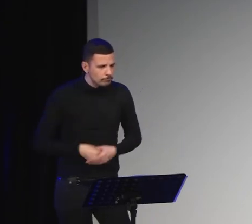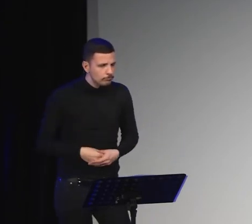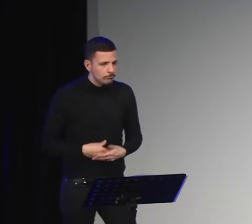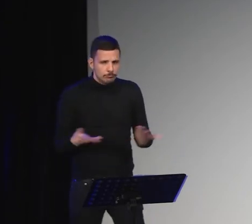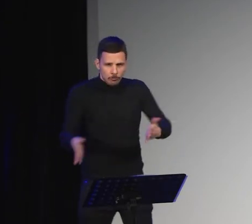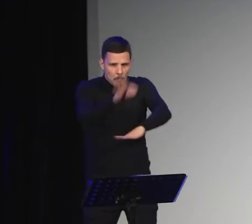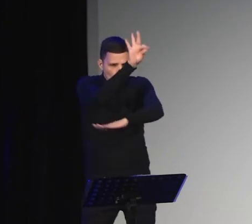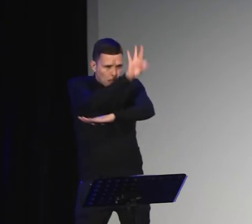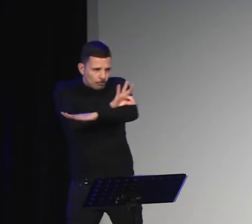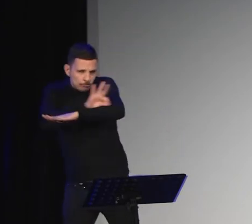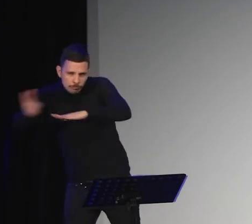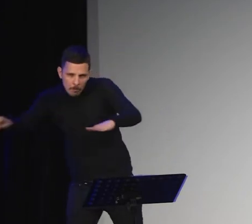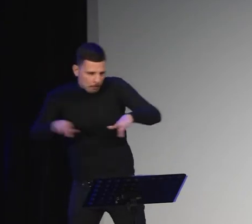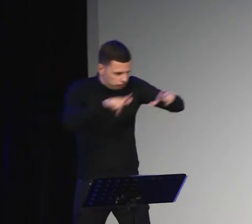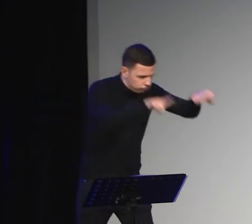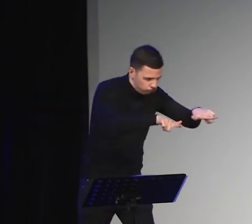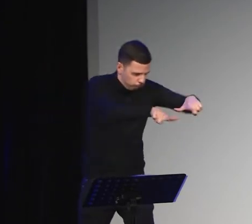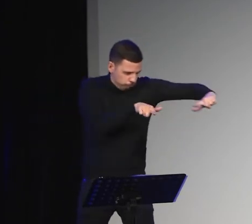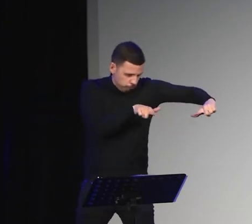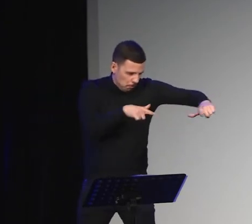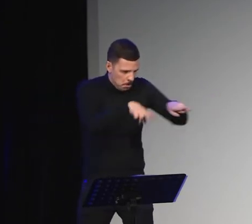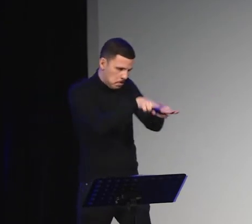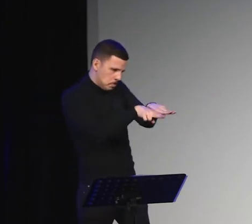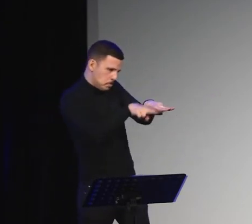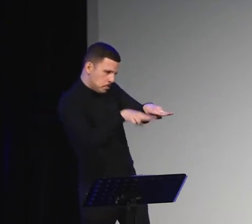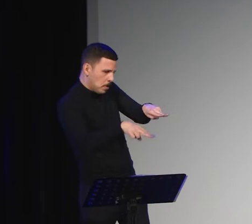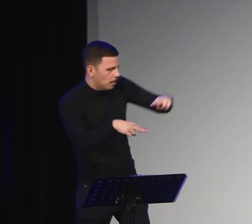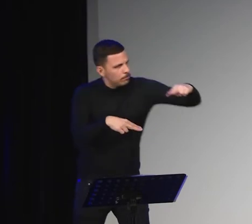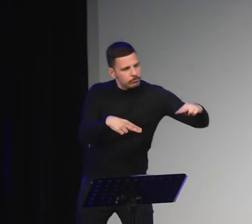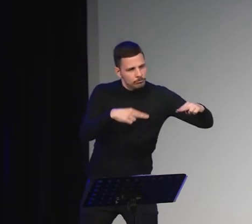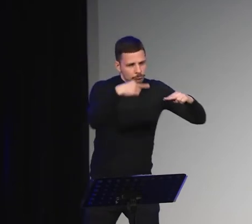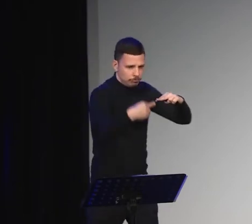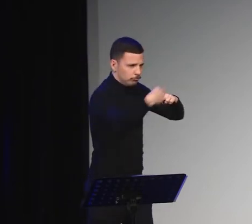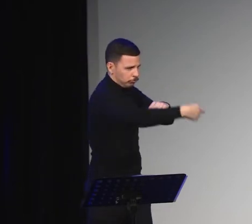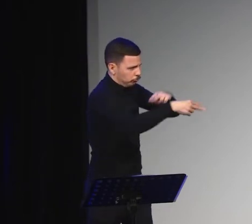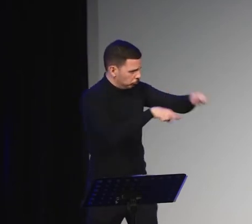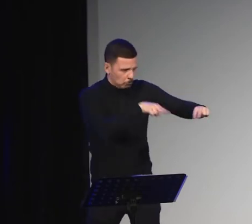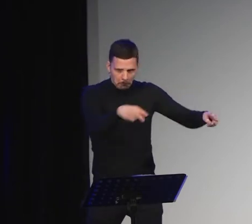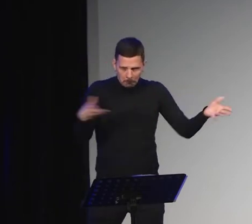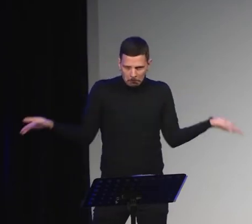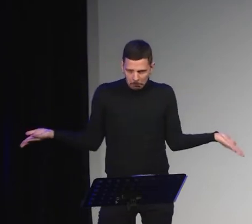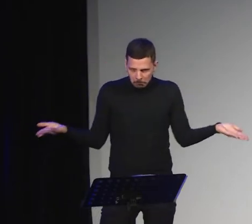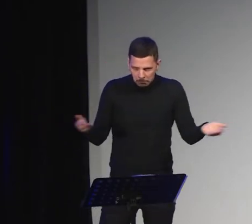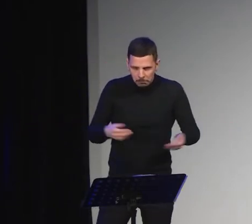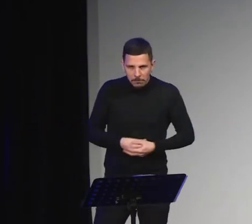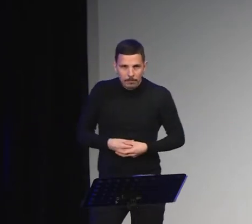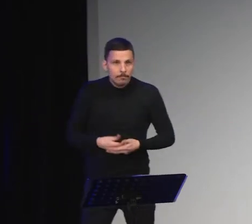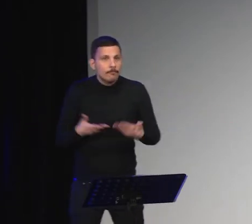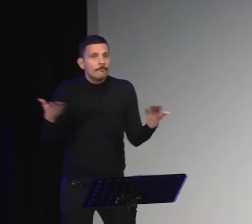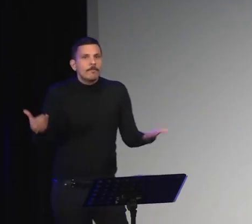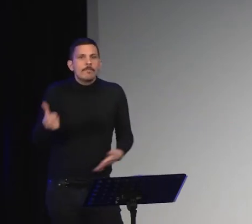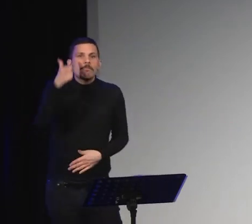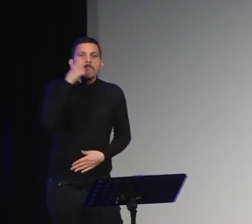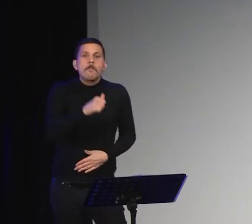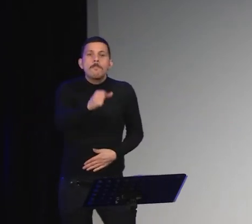dos, ce serait logique. On boit de l'eau, on se compose d'eau. L'eau devrait faire une mare dans notre